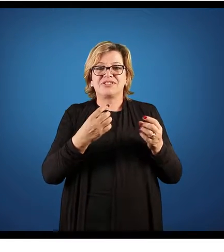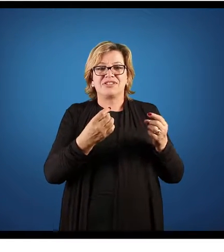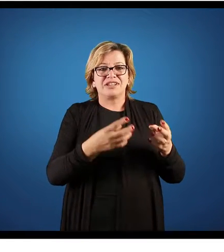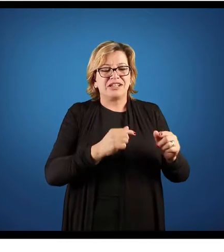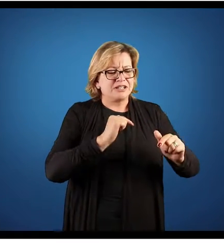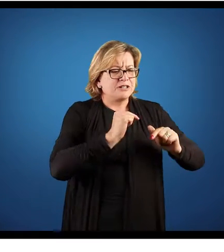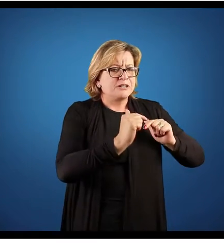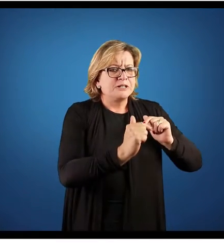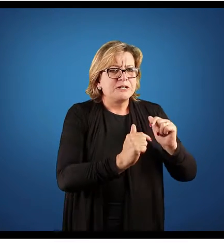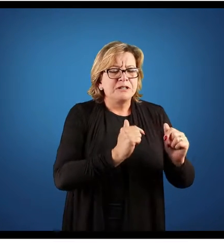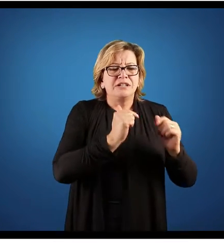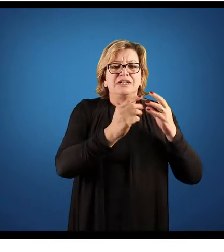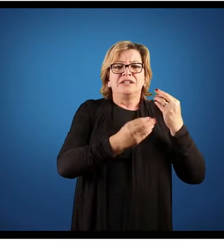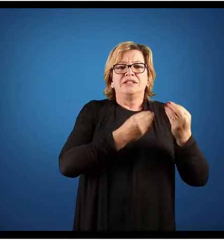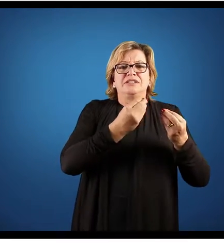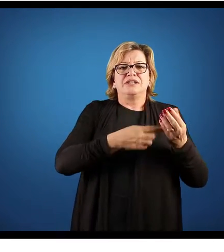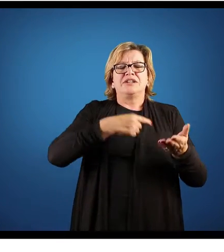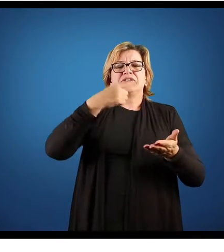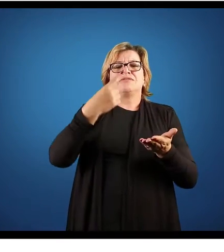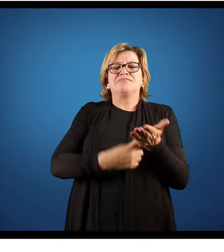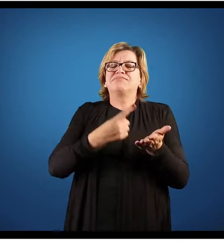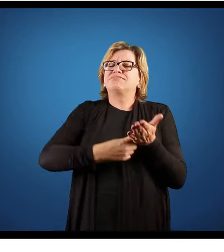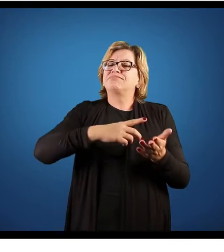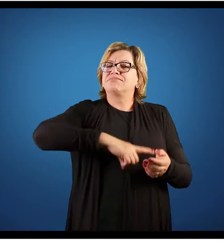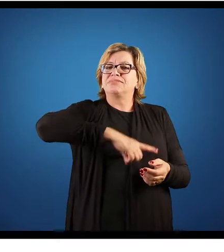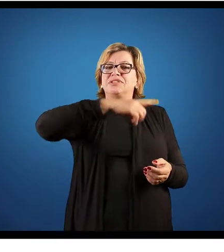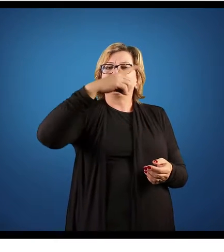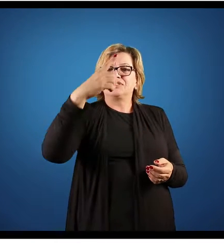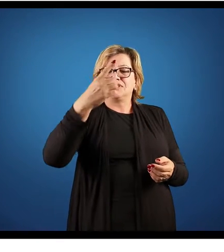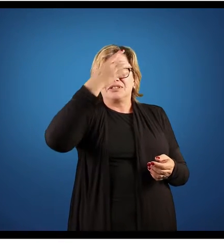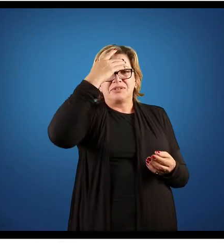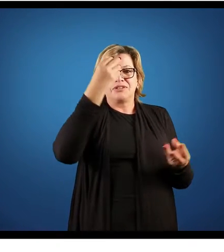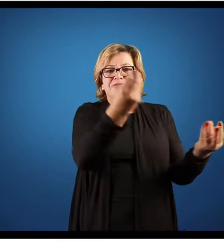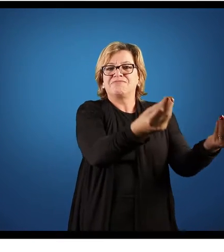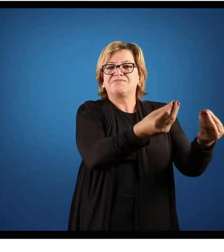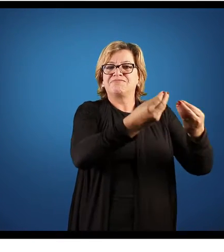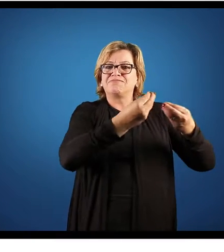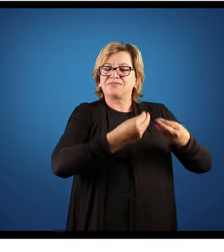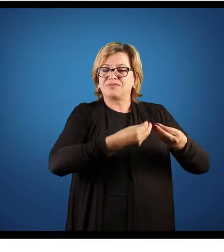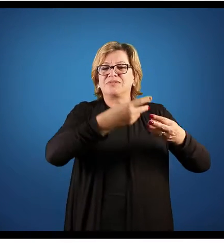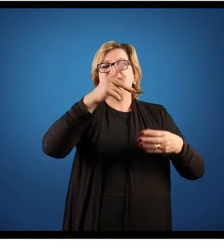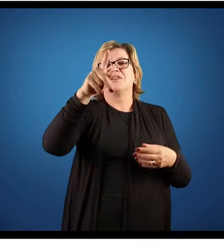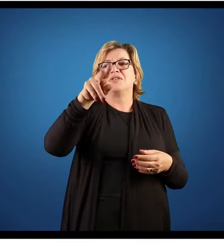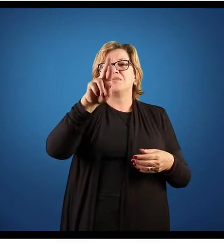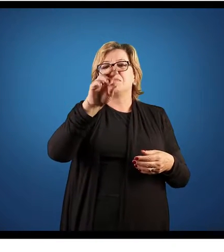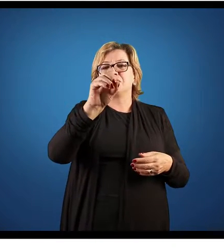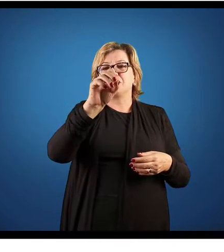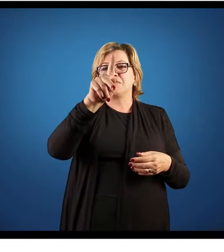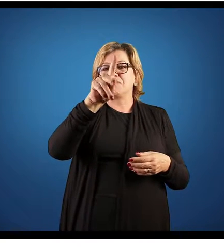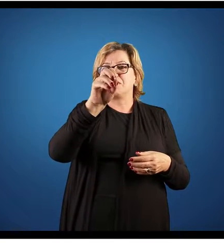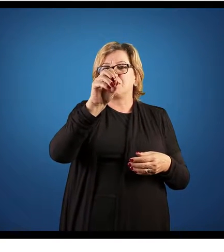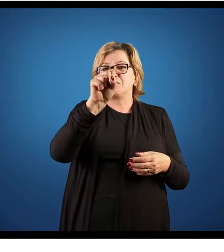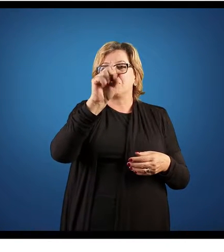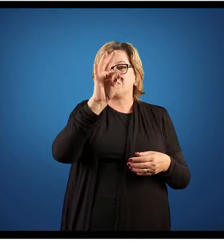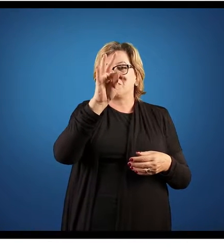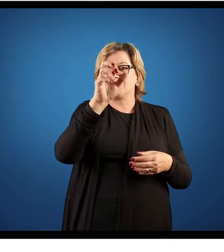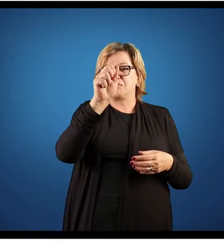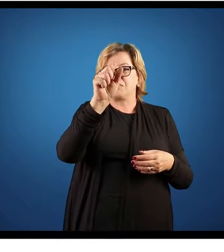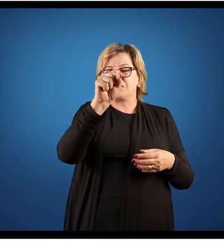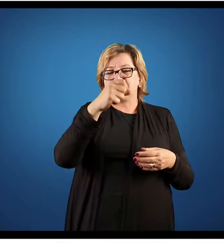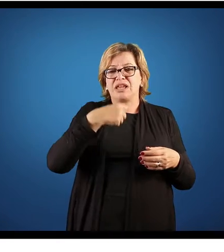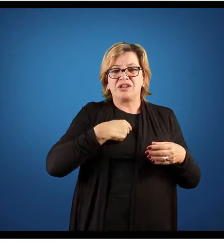trabalham com essa licitação então marcar um dia nem as pessoas vão entregar suas propostas de fornecimento desse bem eu vou colocar as